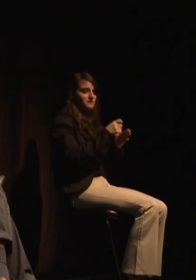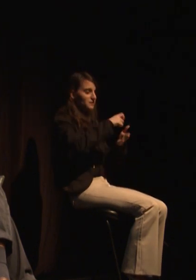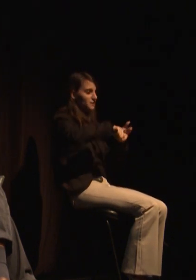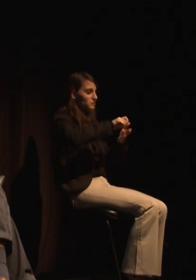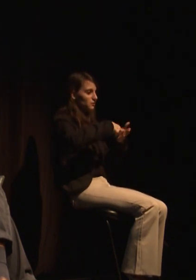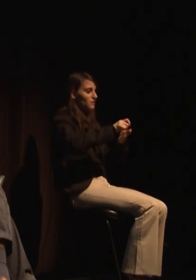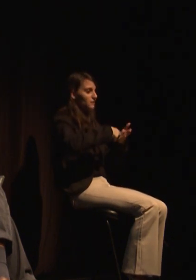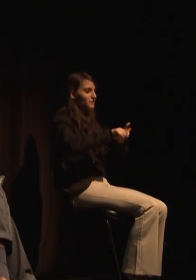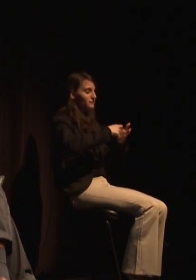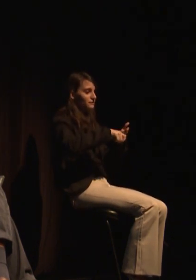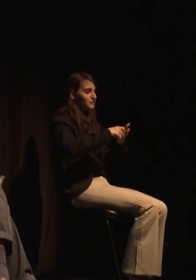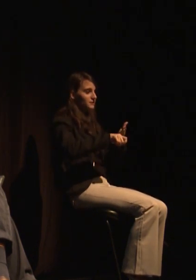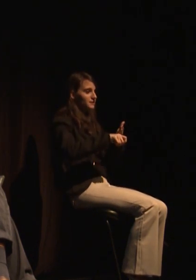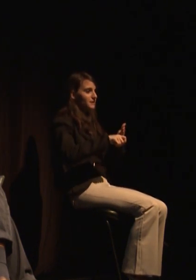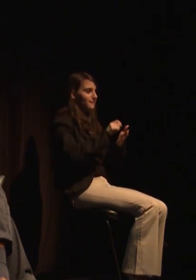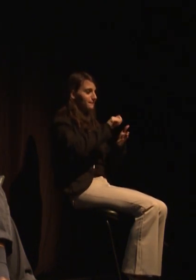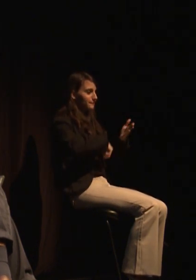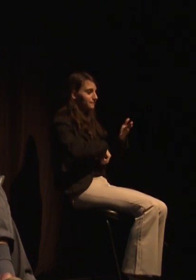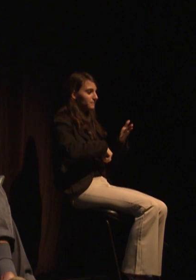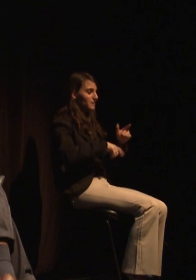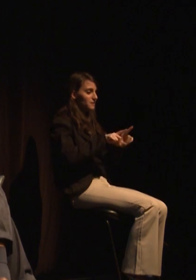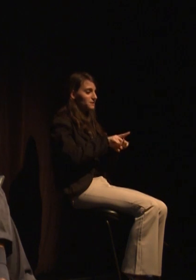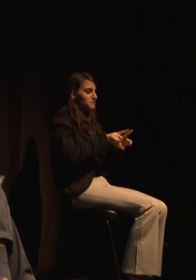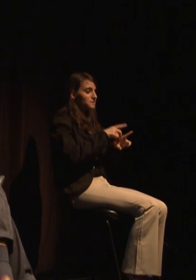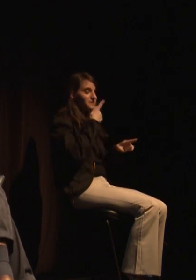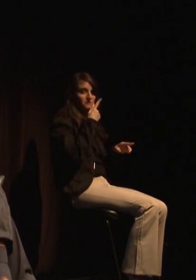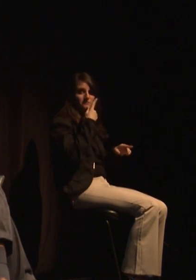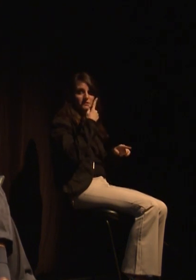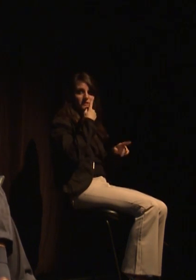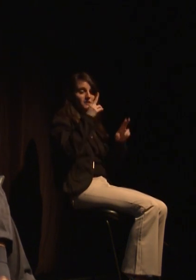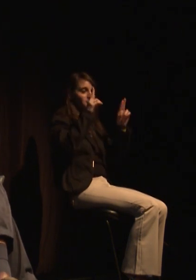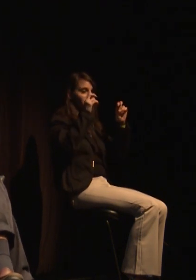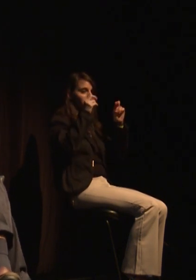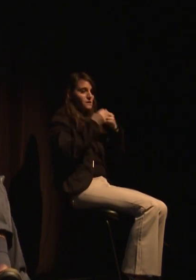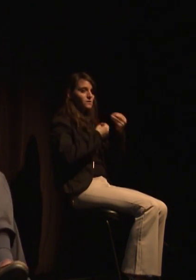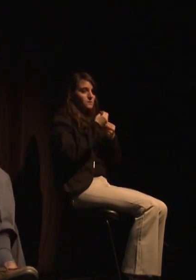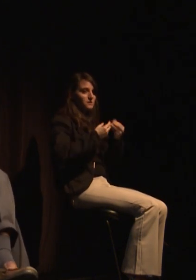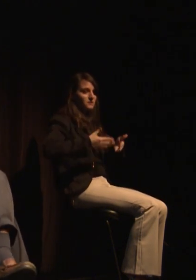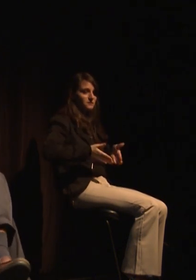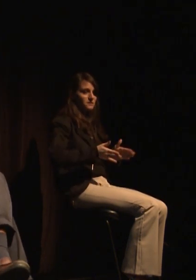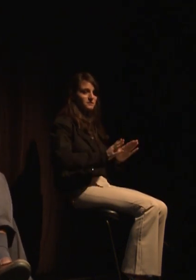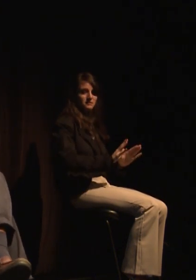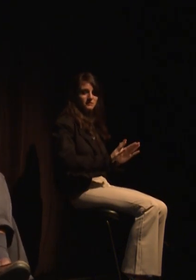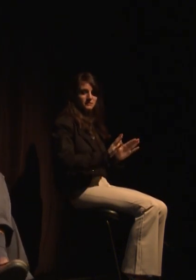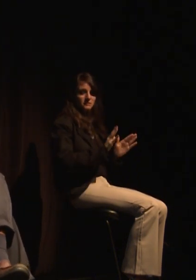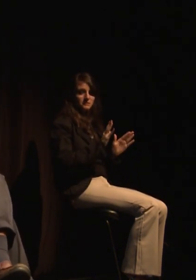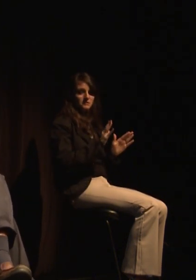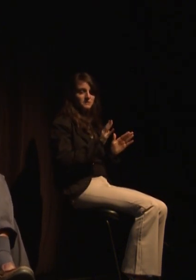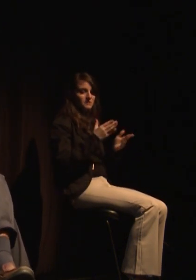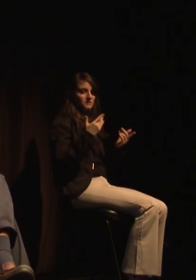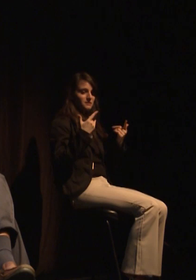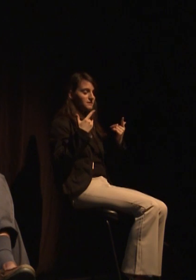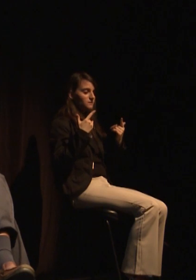autógrafos. Enquanto isso, ele decidiu falar sobre o período do seu nascimento, logo depois do nascimento, que é a